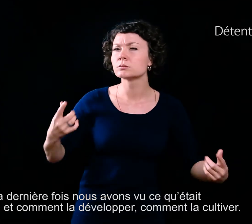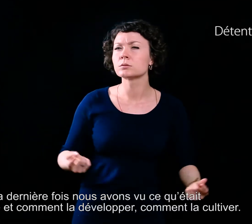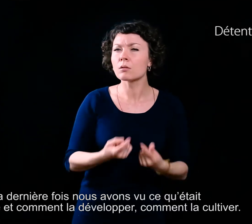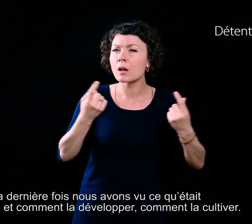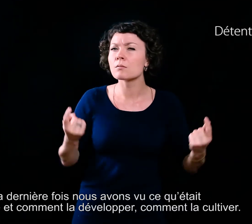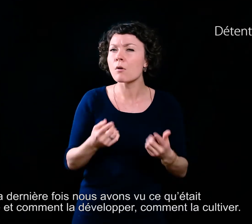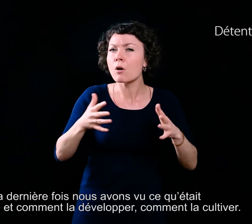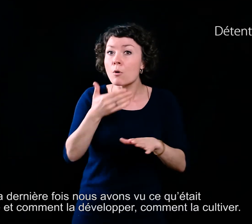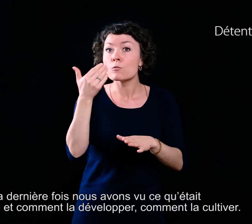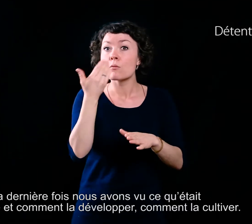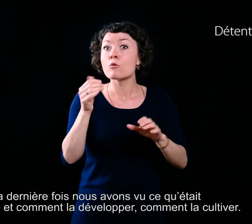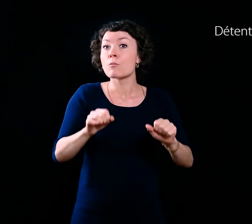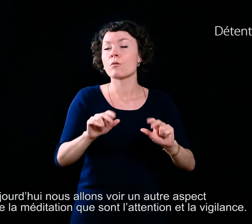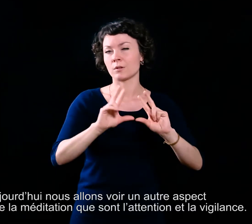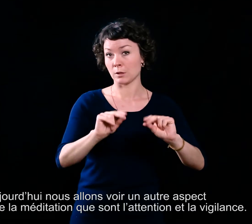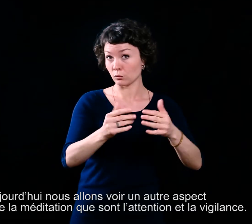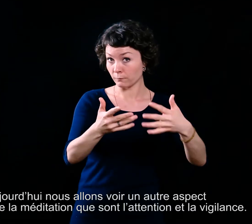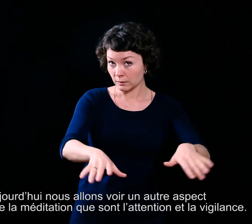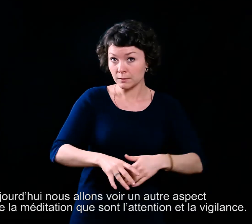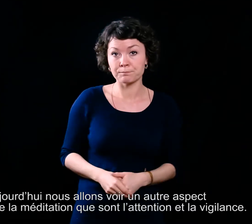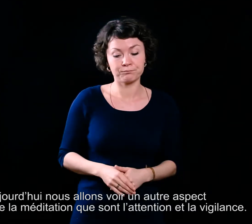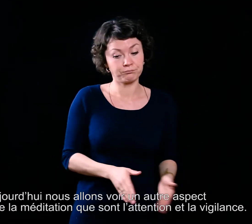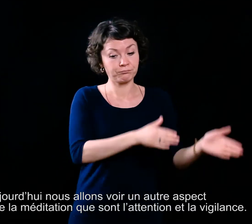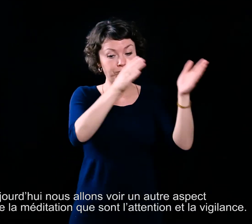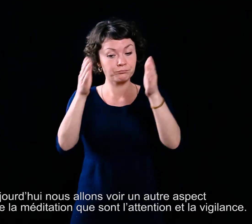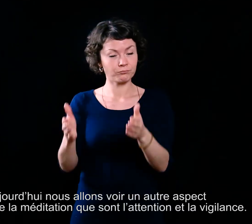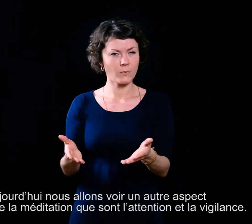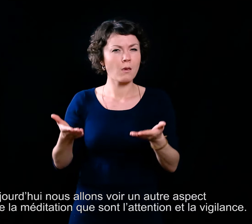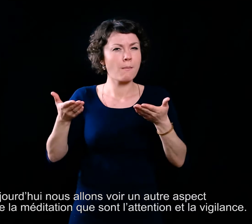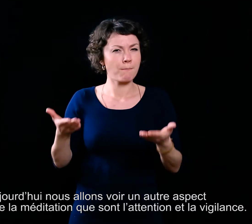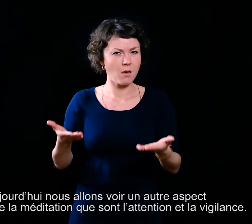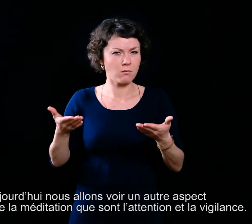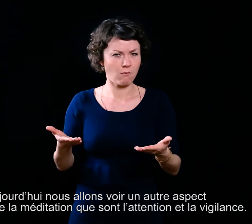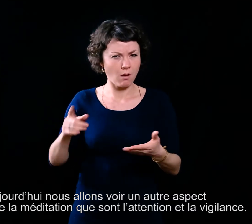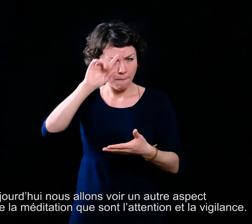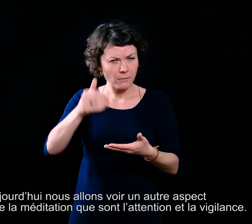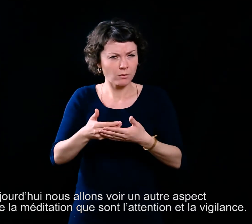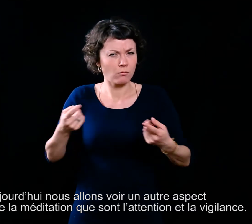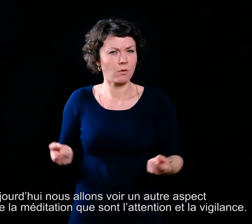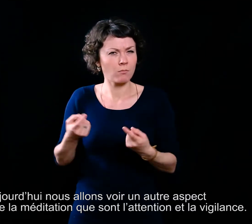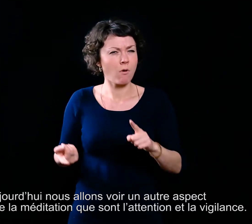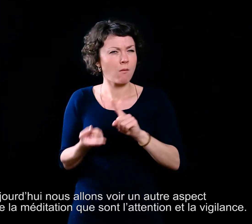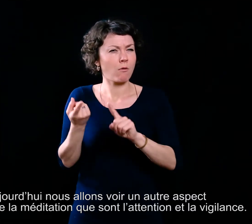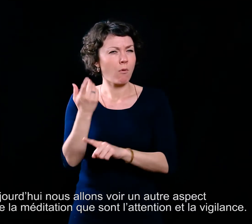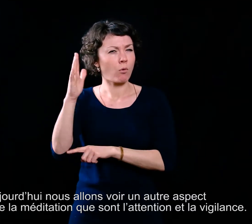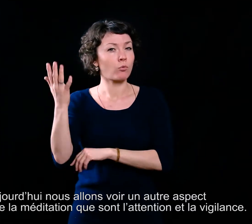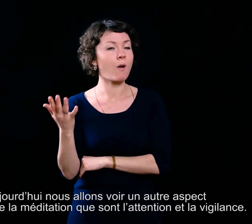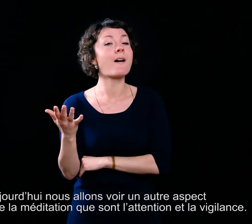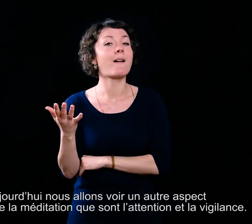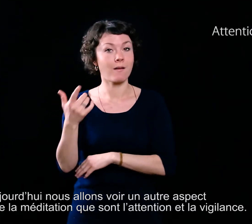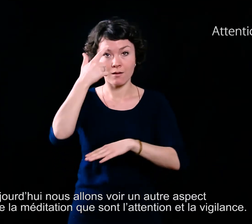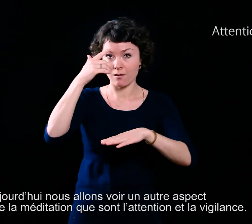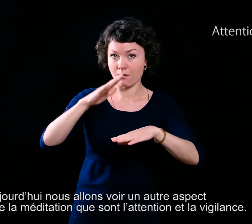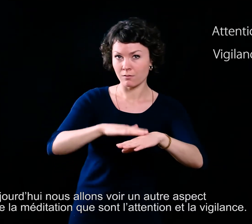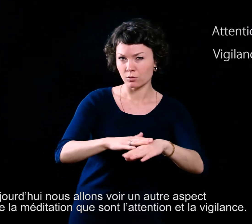la développer, comment la cultiver. Aujourd'hui, nous allons voir un autre aspect essentiel de la méditation que sont